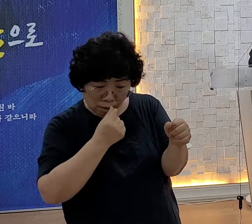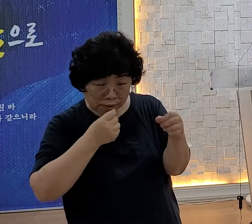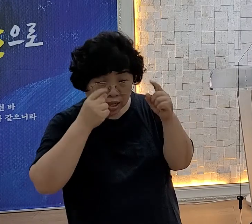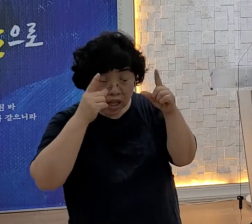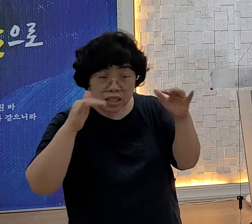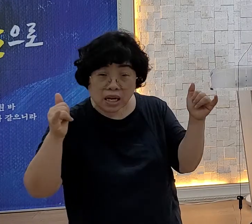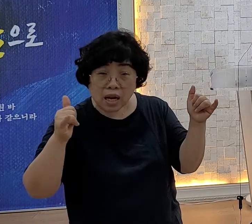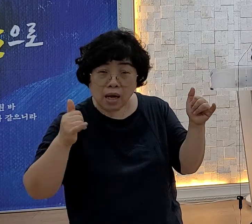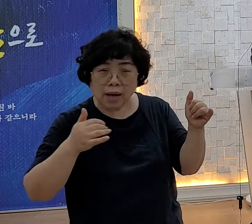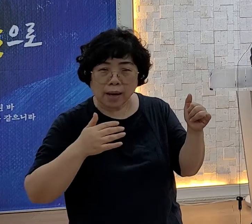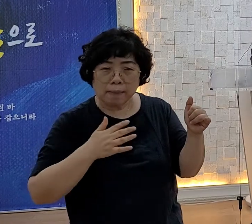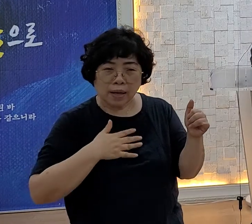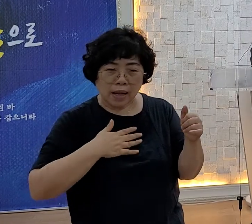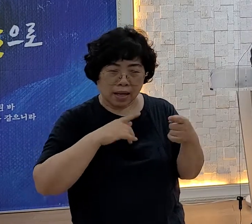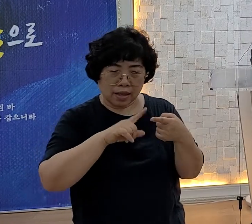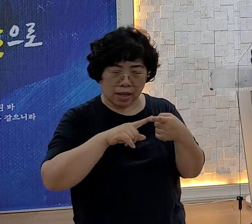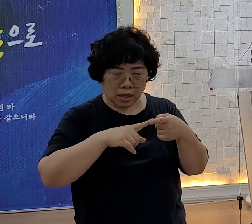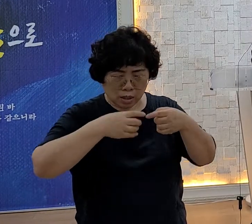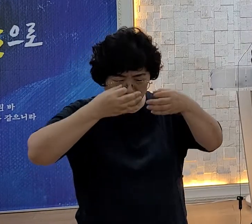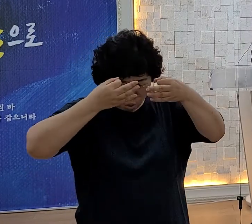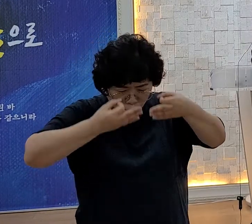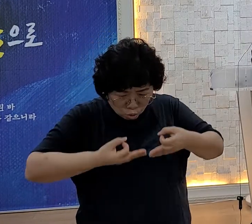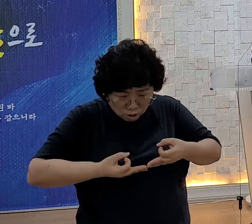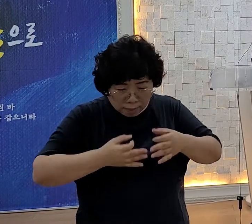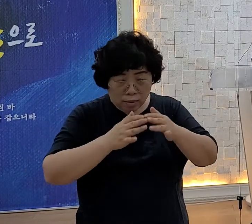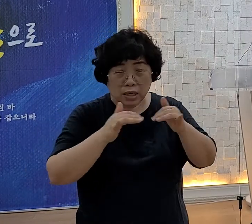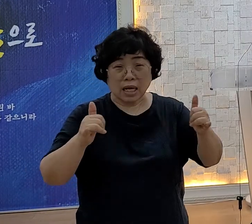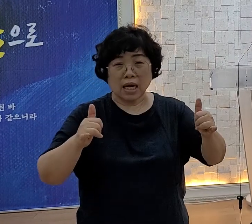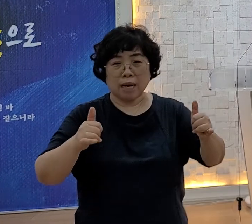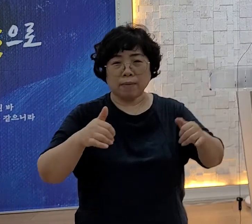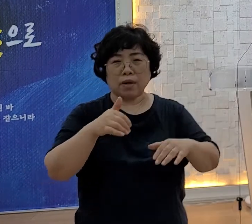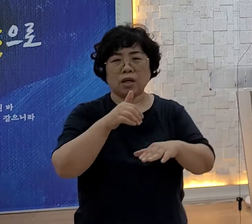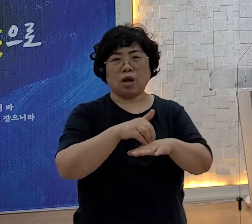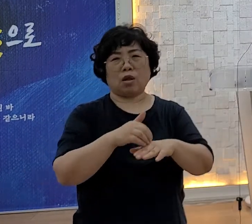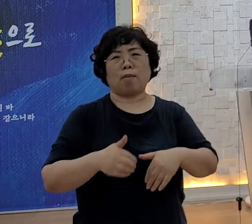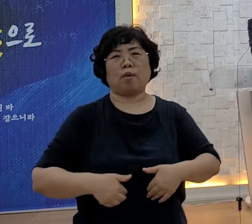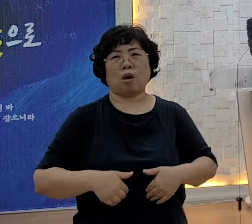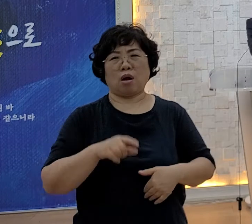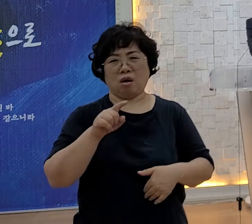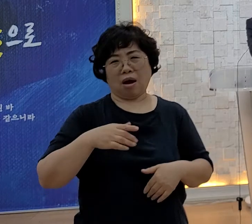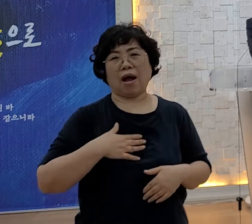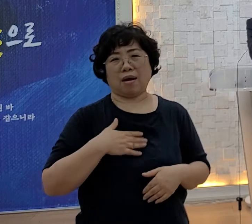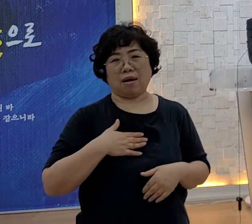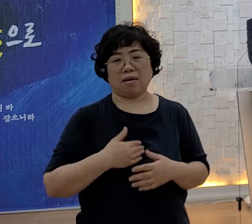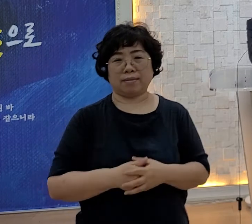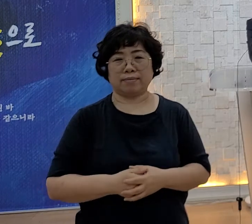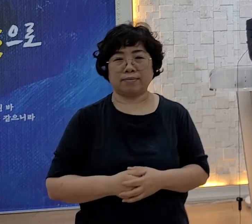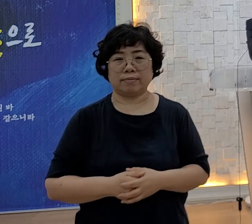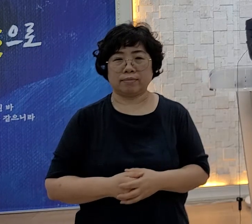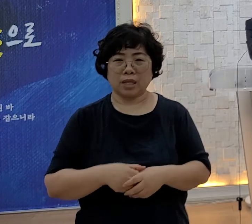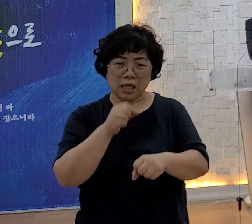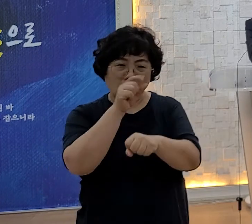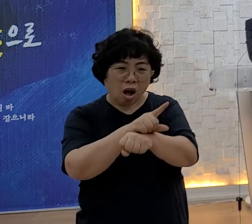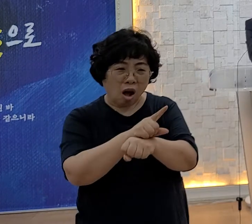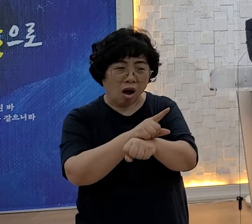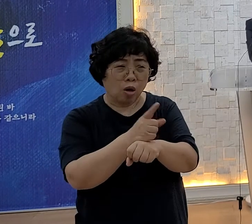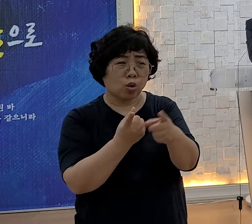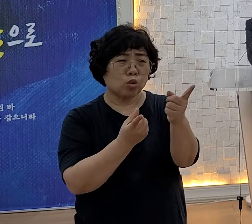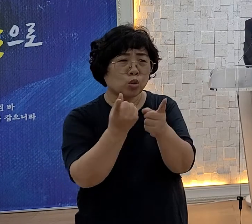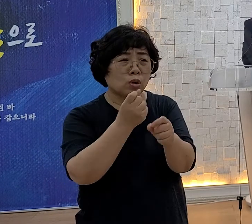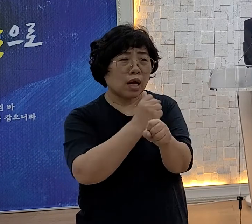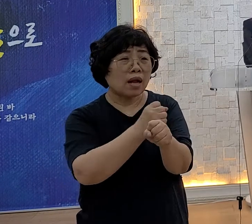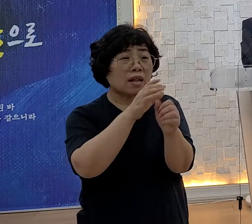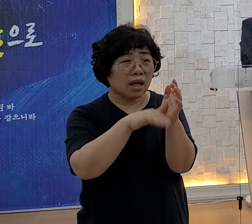내가 어떤 존재인지를 조금 한번 생각해 보는 사람들은 여러분, 이 성품이나